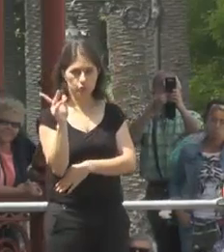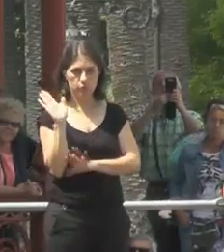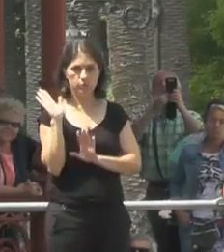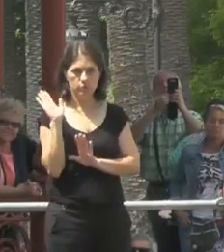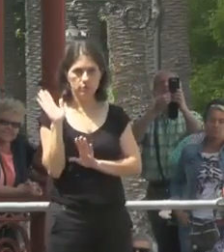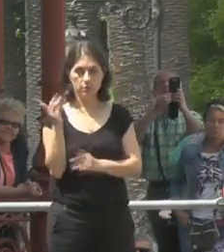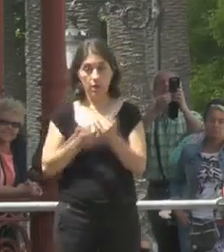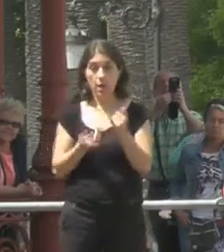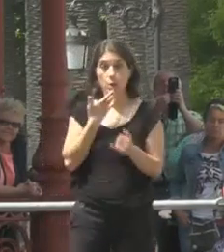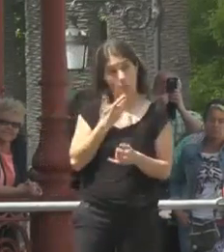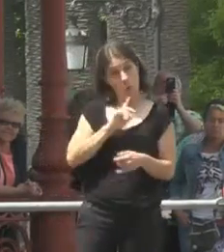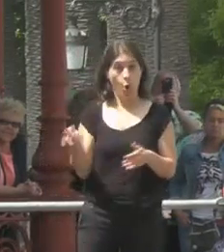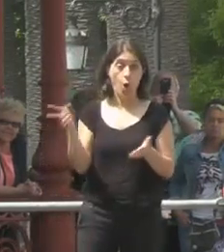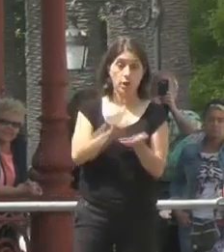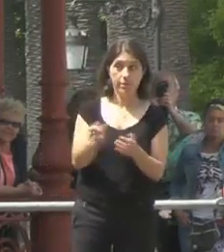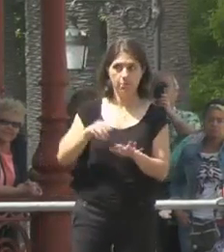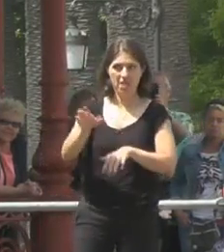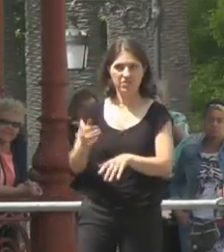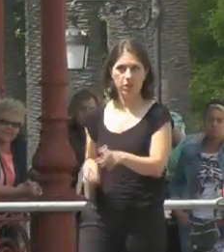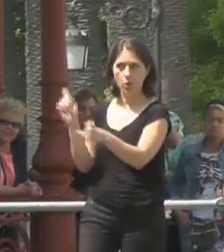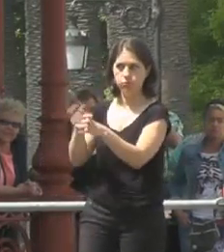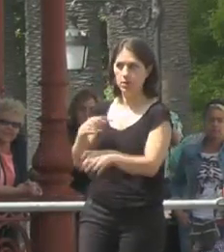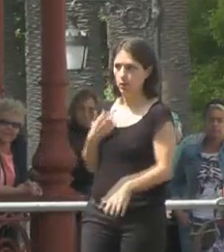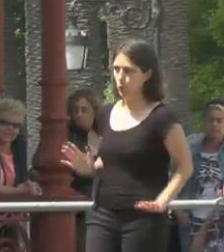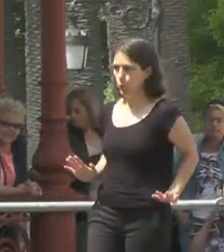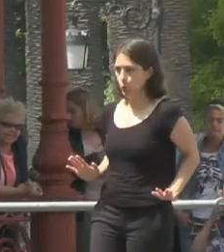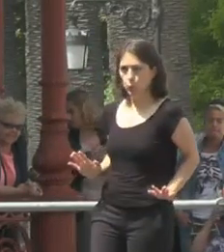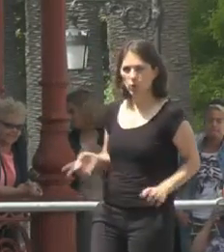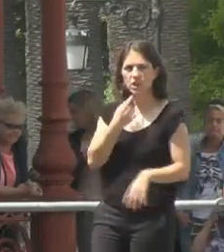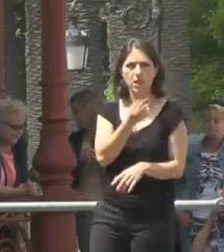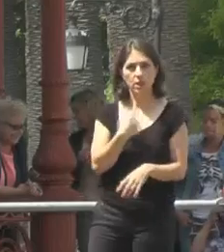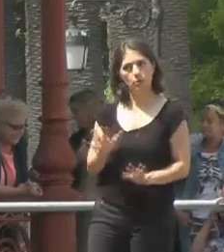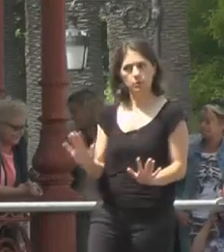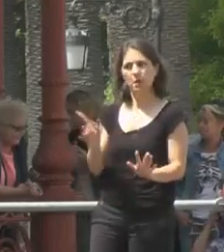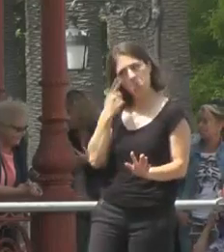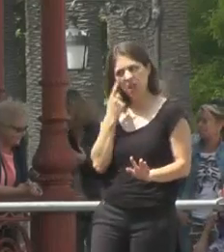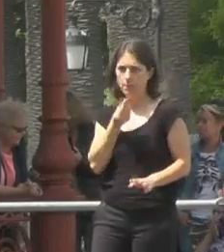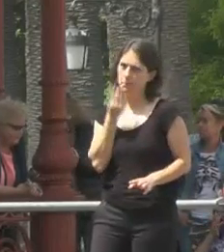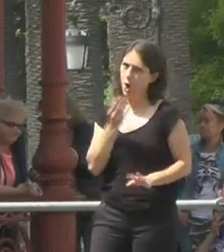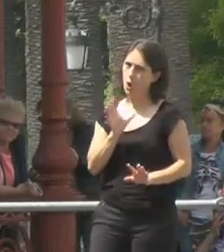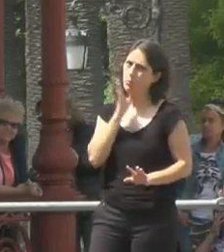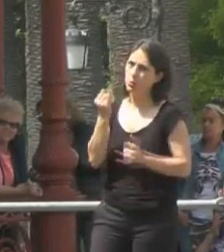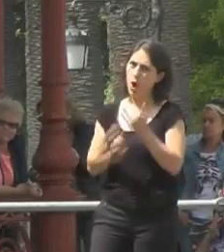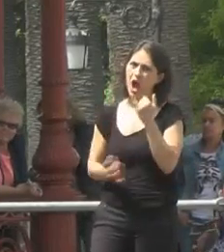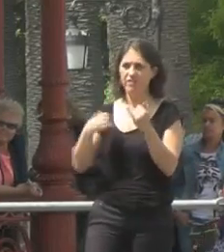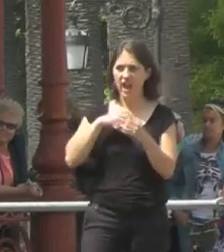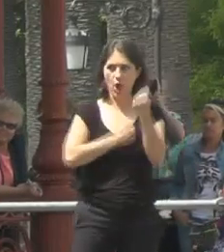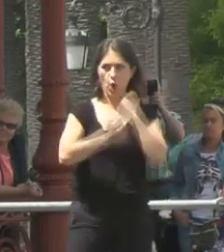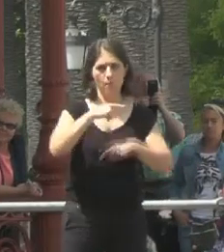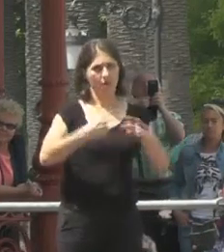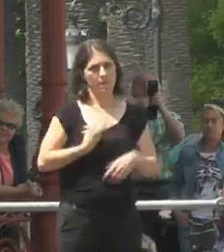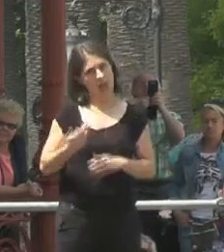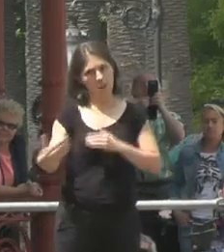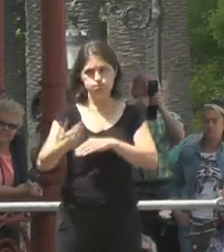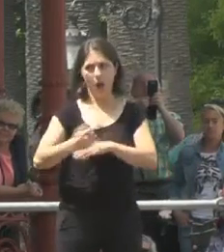La próxima vez que diga, mamá, me voy de manifestación, ¿qué creéis que le dirá? Digo, pues mira, casi que no estamos para que nos descalabres la economía